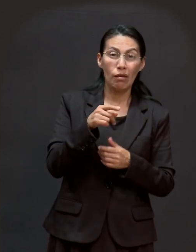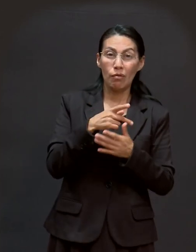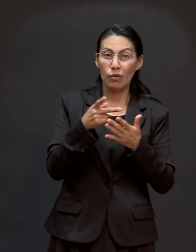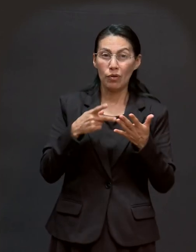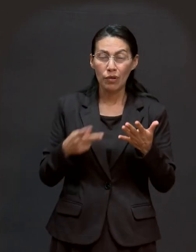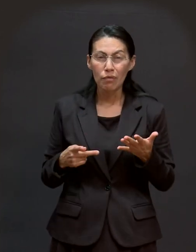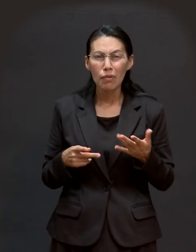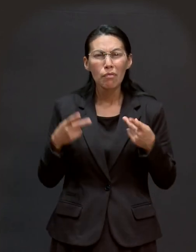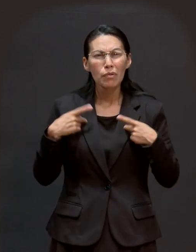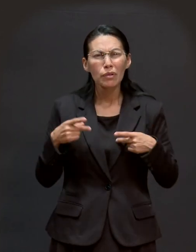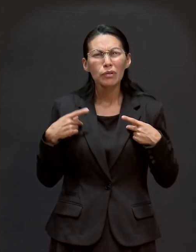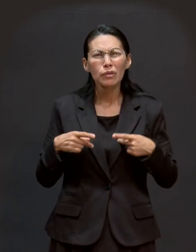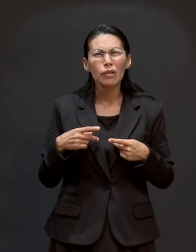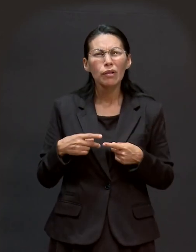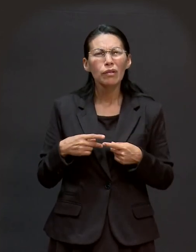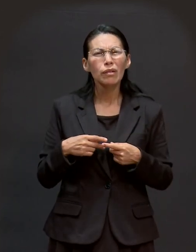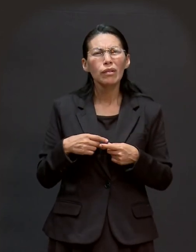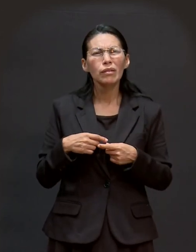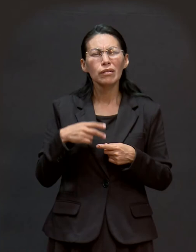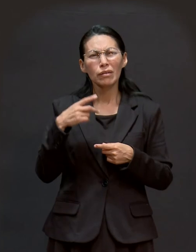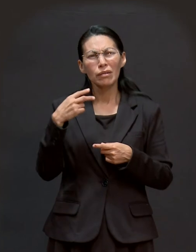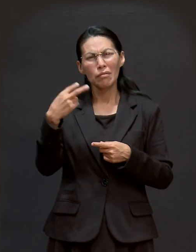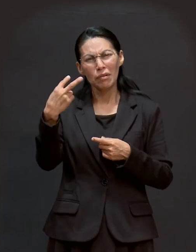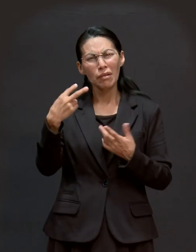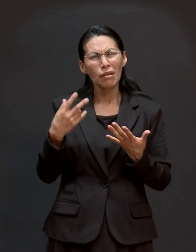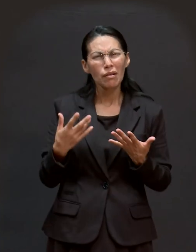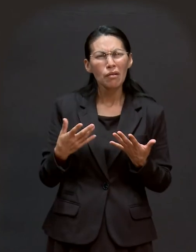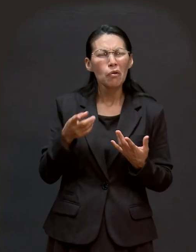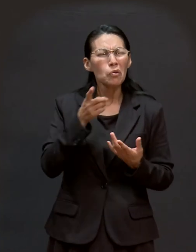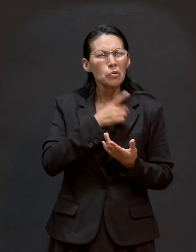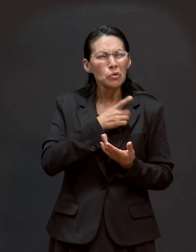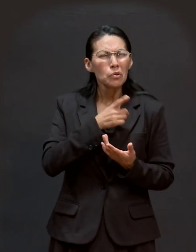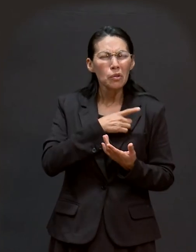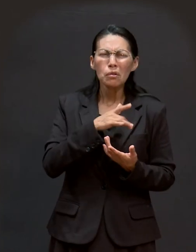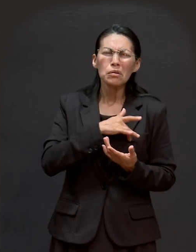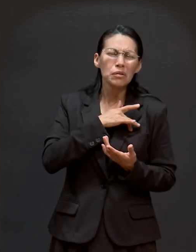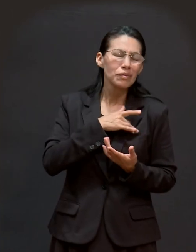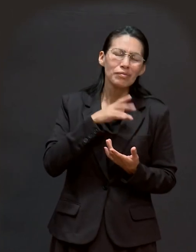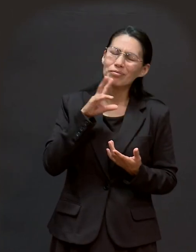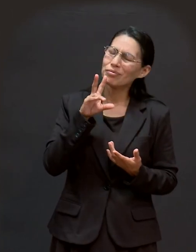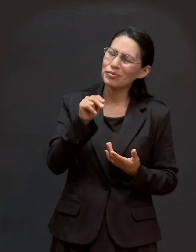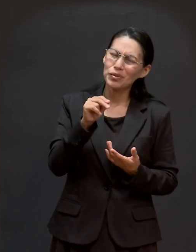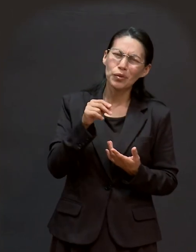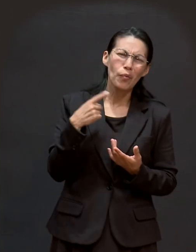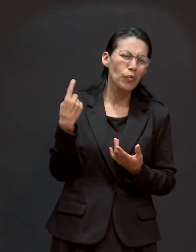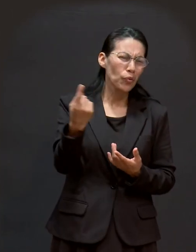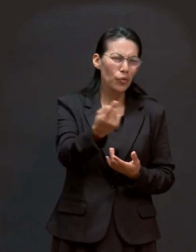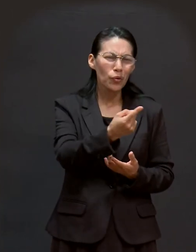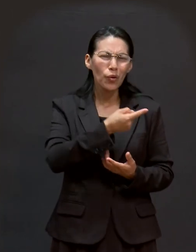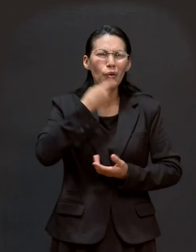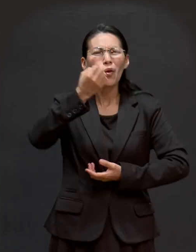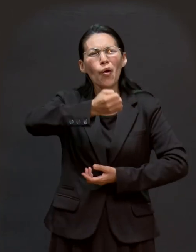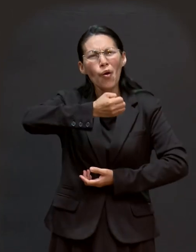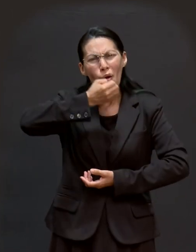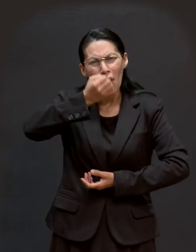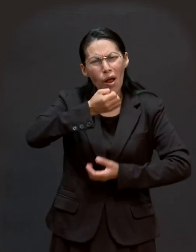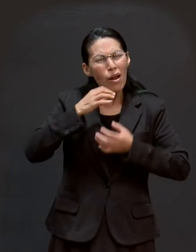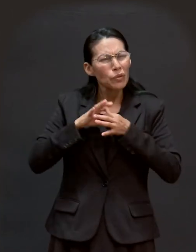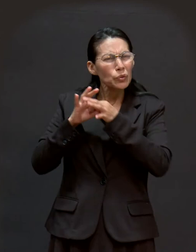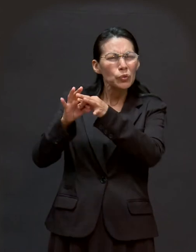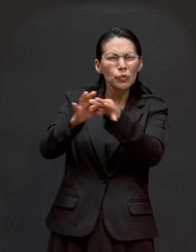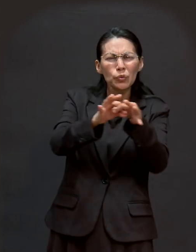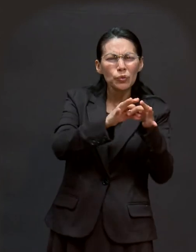que nadie en este programa y que vea este programa debe sentirse solo debemos orar los unos por los